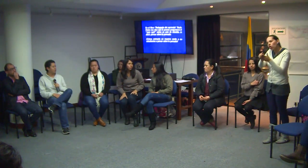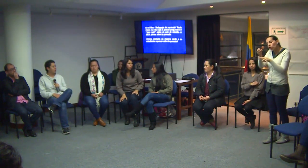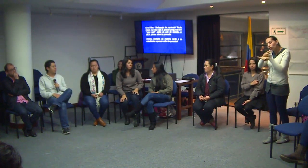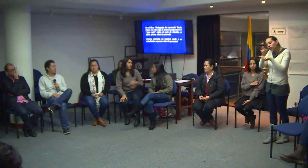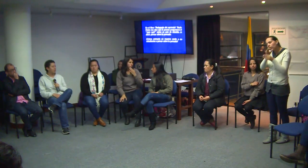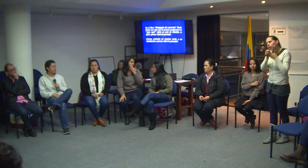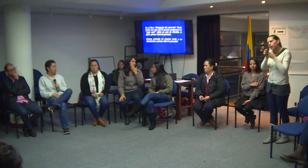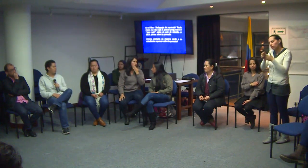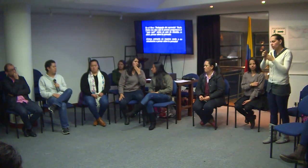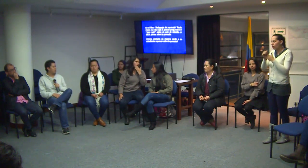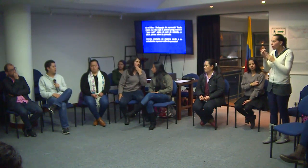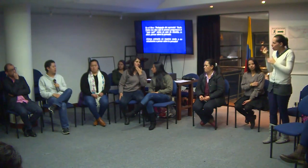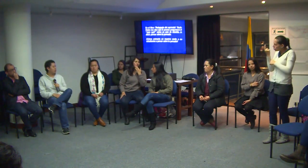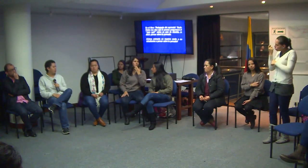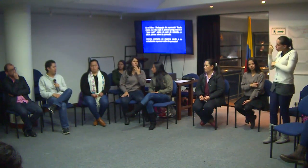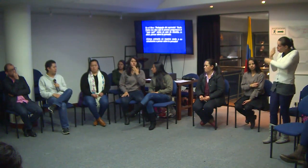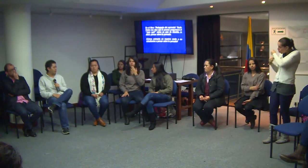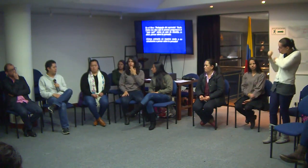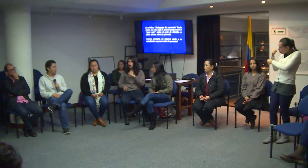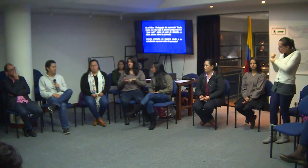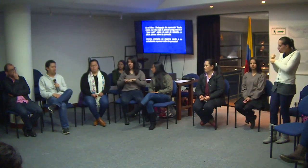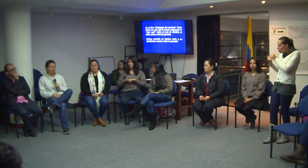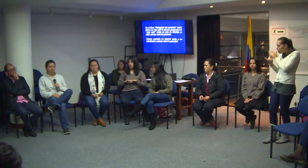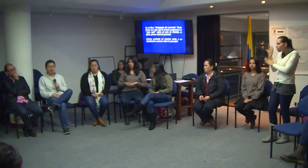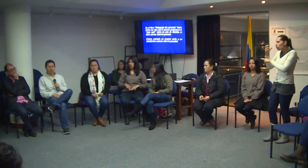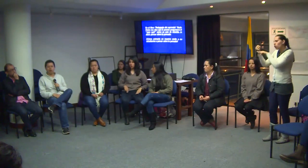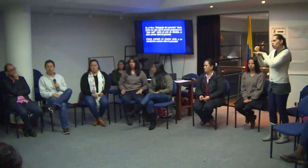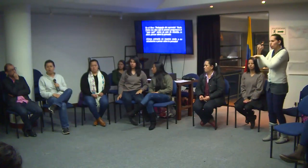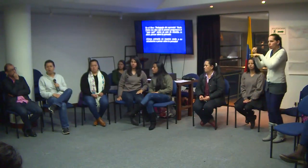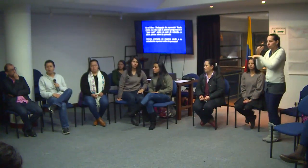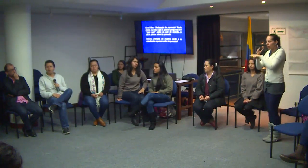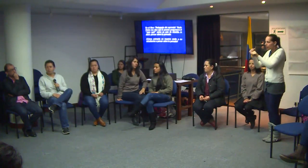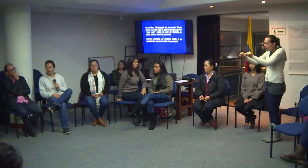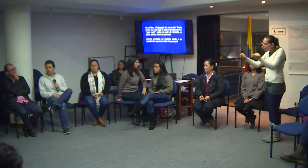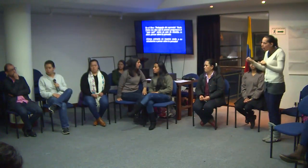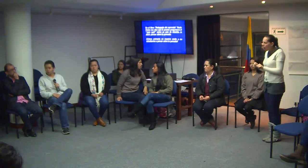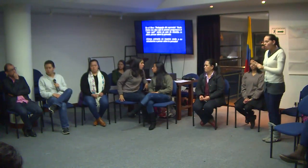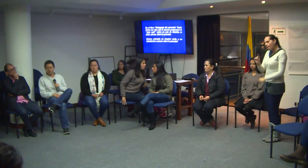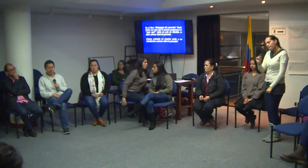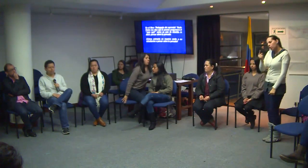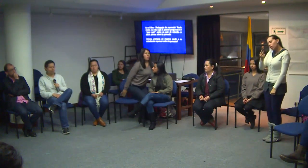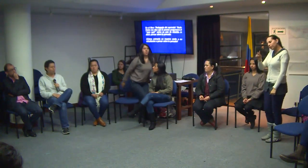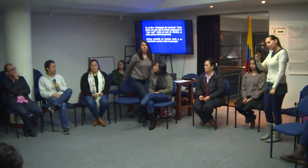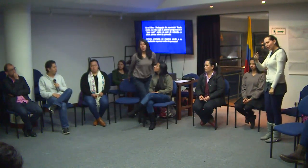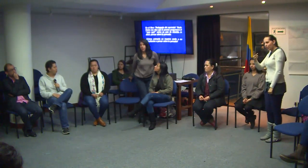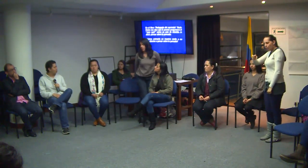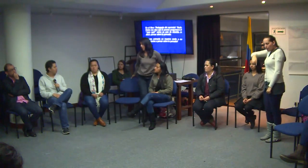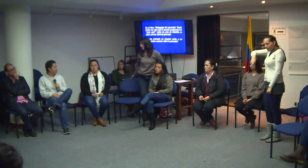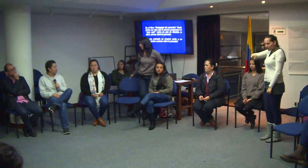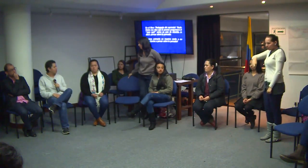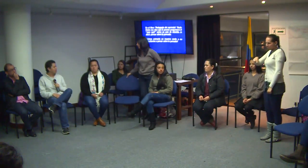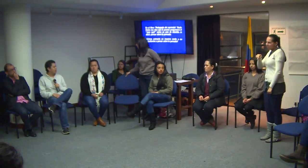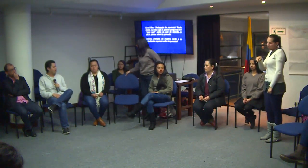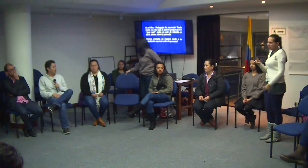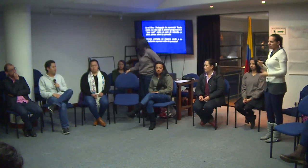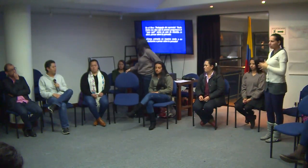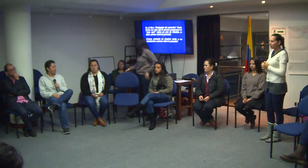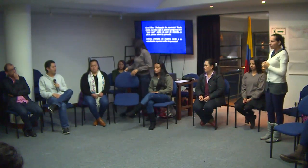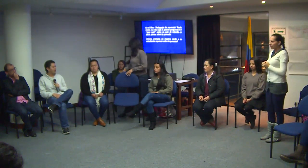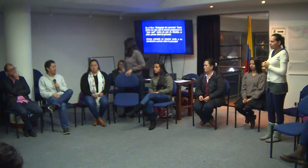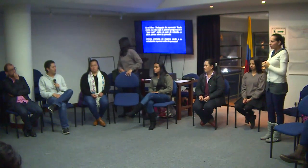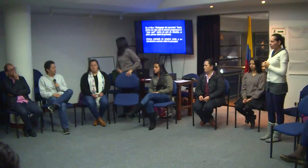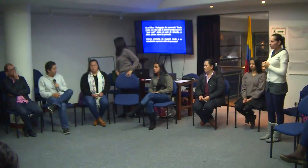pasado ya estoy como docente de aula para sordos. Tengo a cargo grado primero y segundo. Entonces es otra connotación en